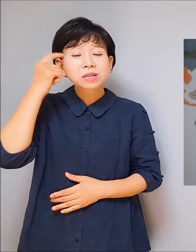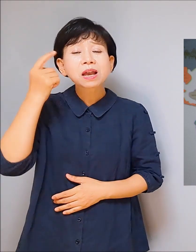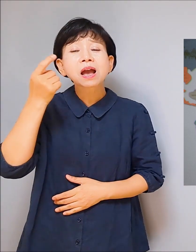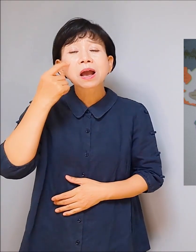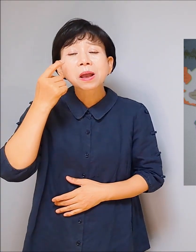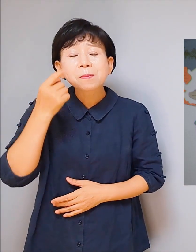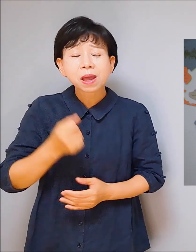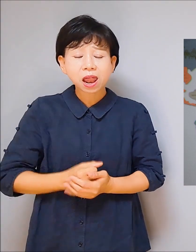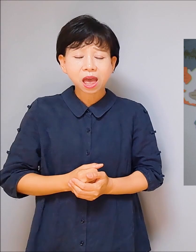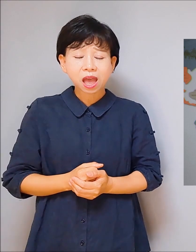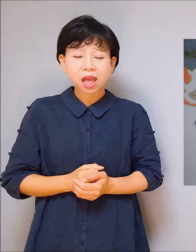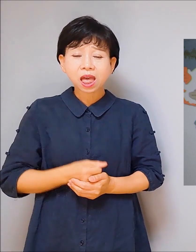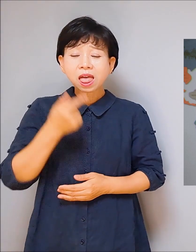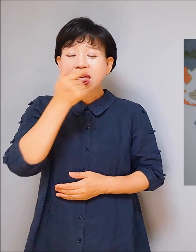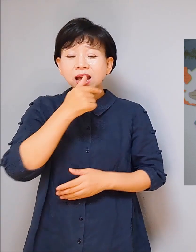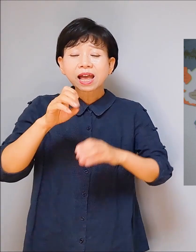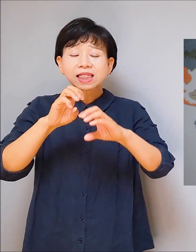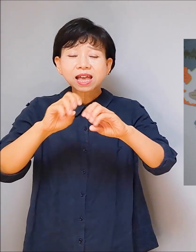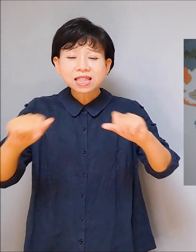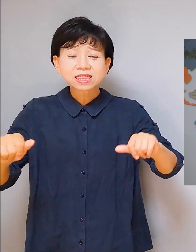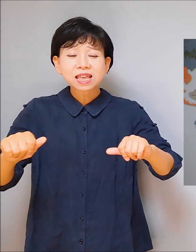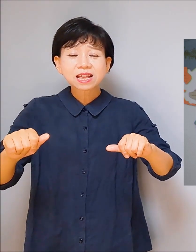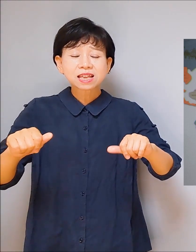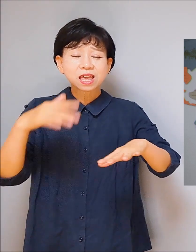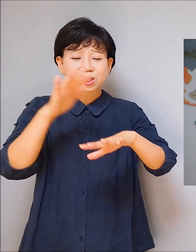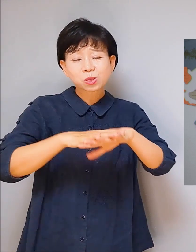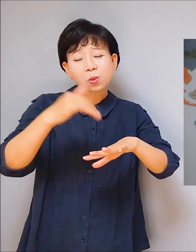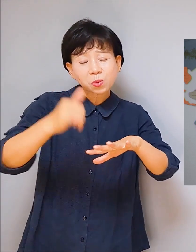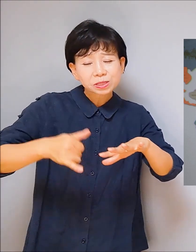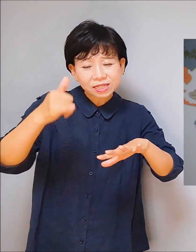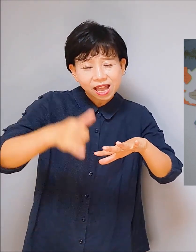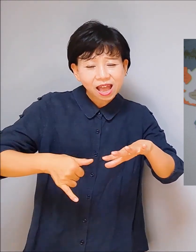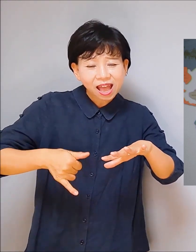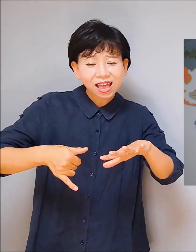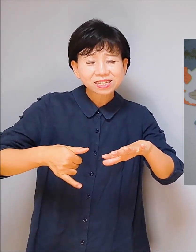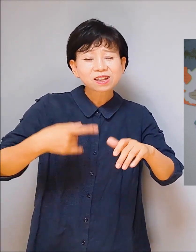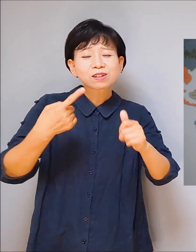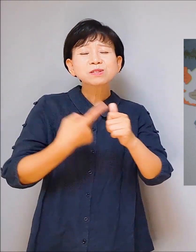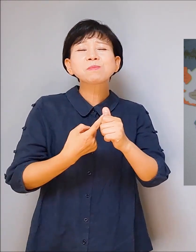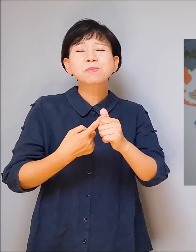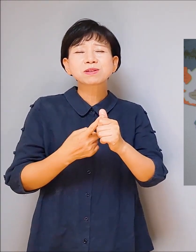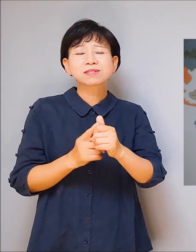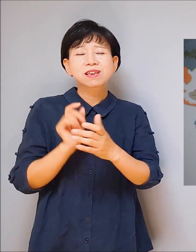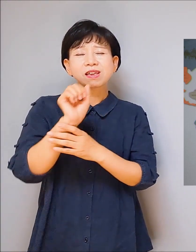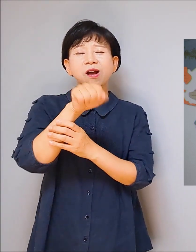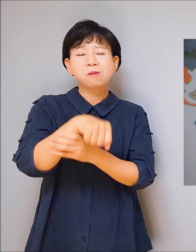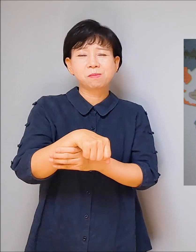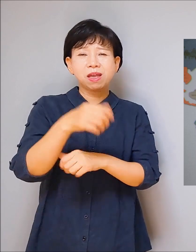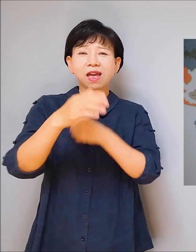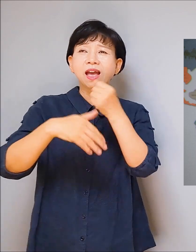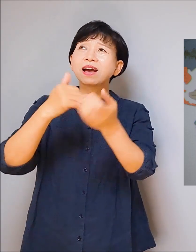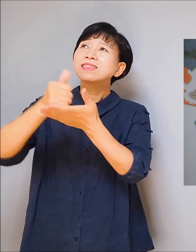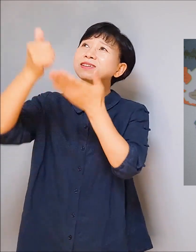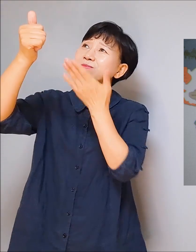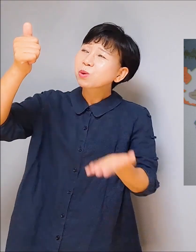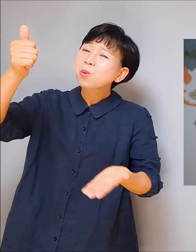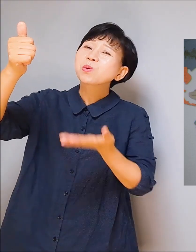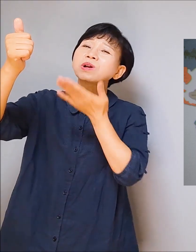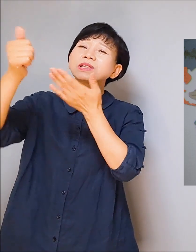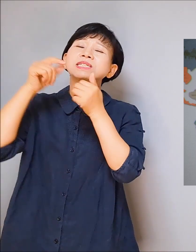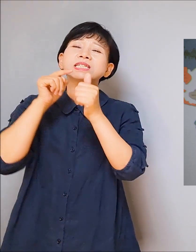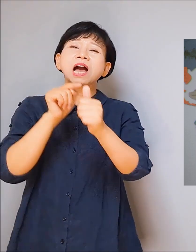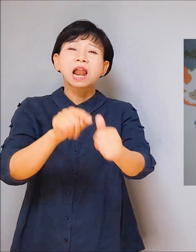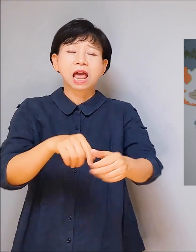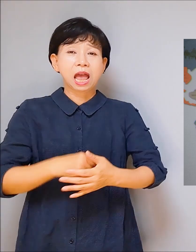땅에서 농사에서 첫 열매로 하나님 앞에 올려드리라는 거예요. 그래서 맥추절을